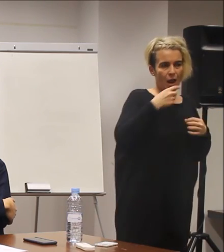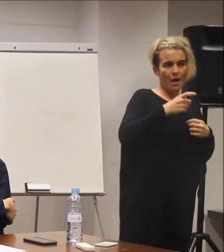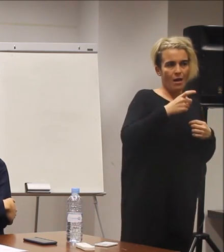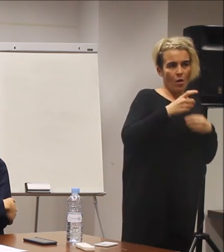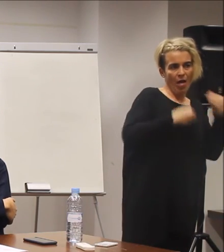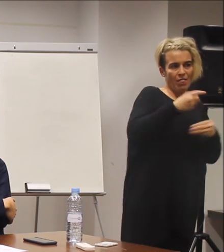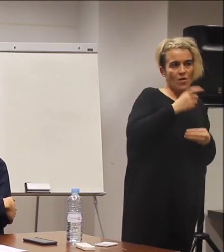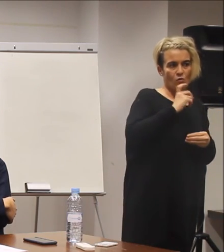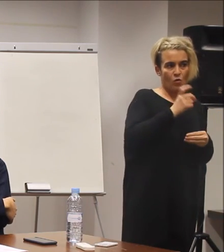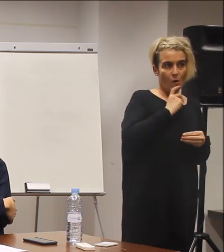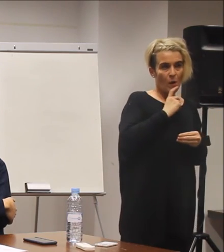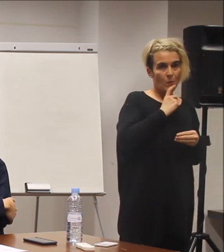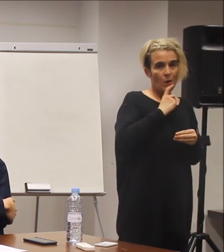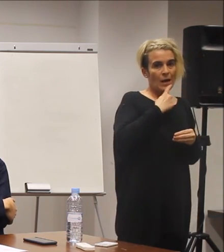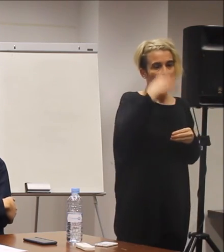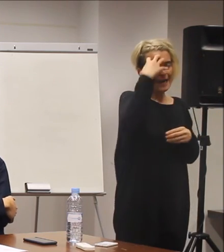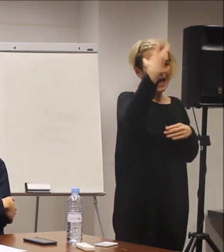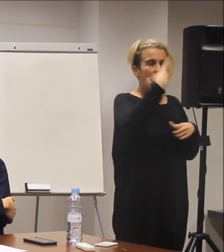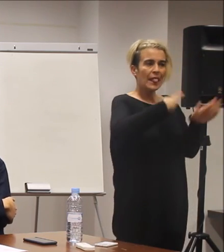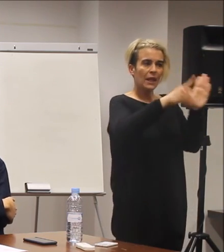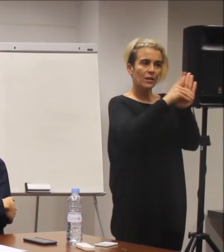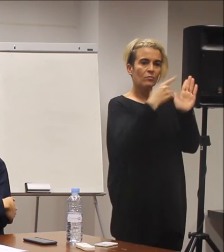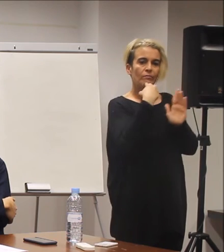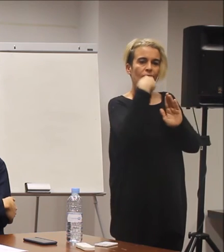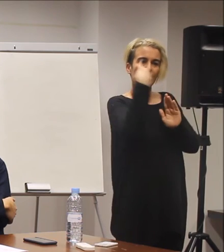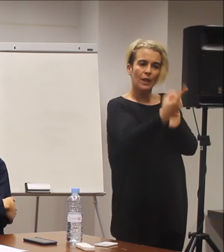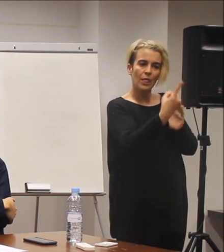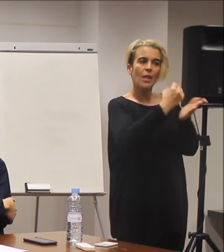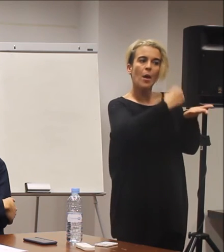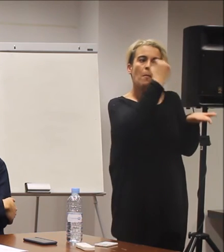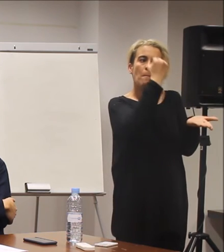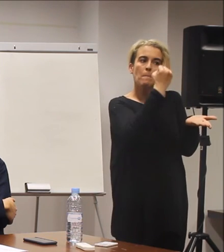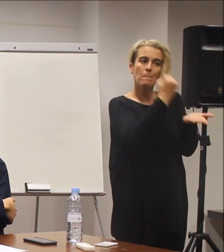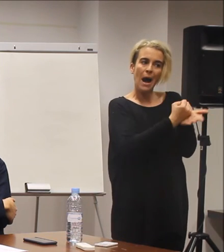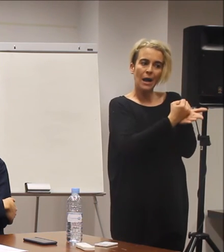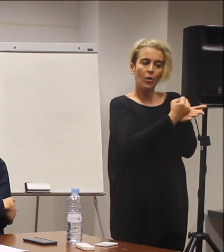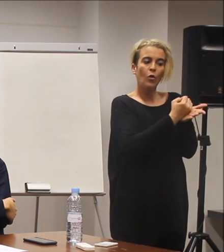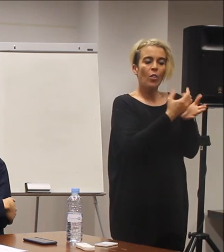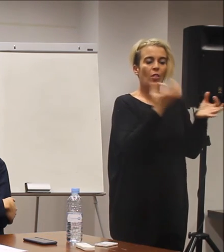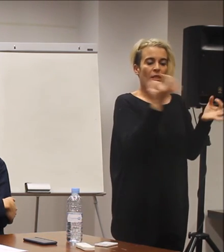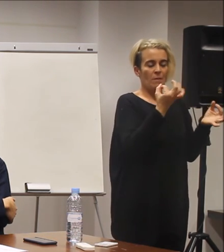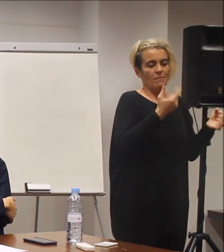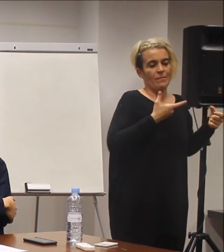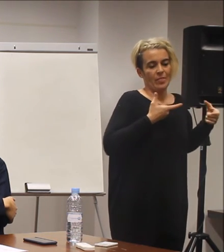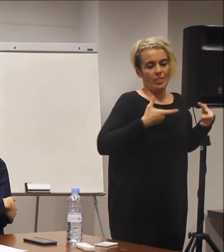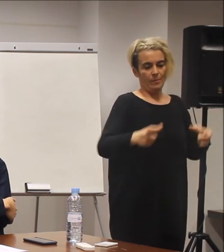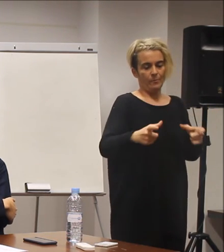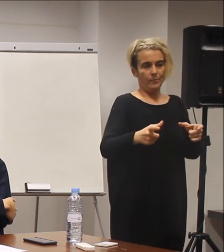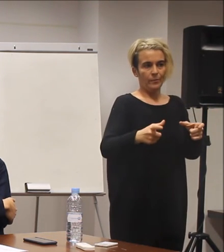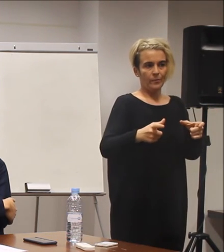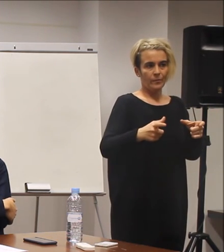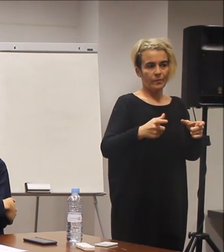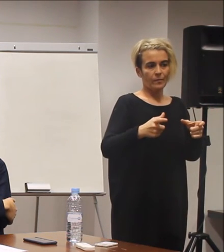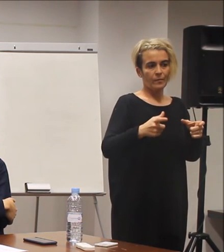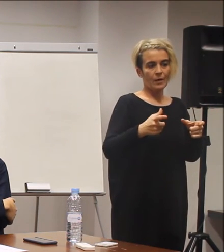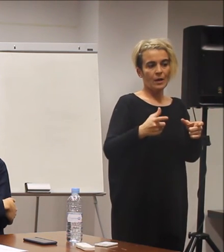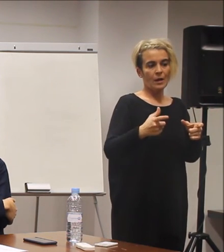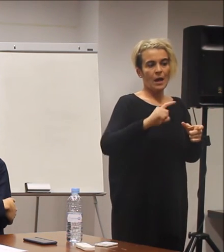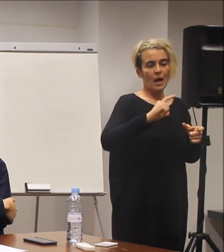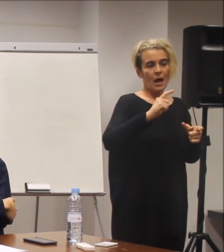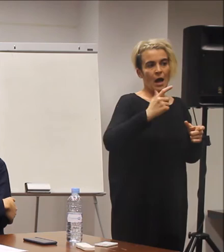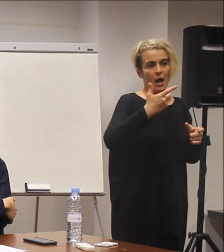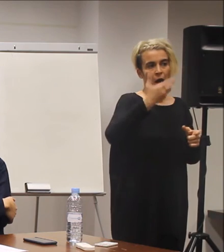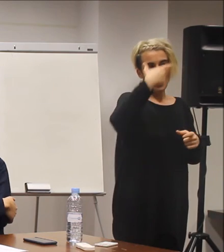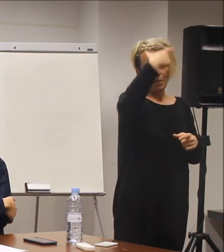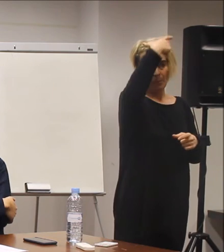Decreto es que las entidades bancarias deben de disponer de un departamento para abonar a todos esos clientes afectados